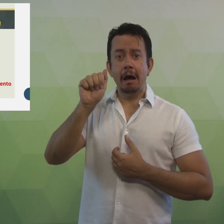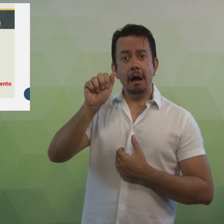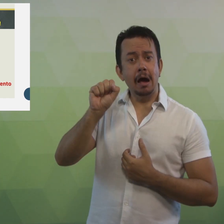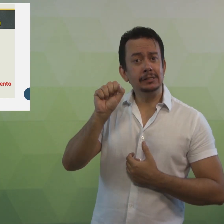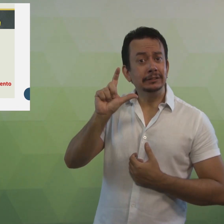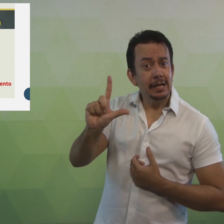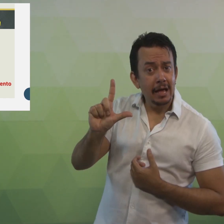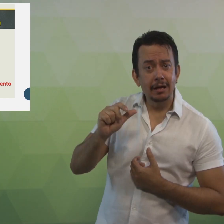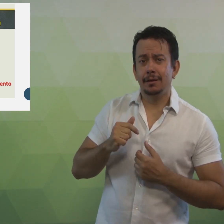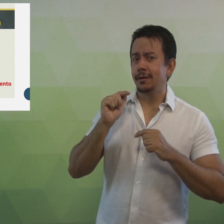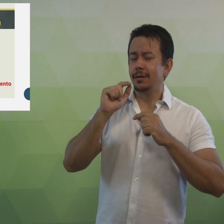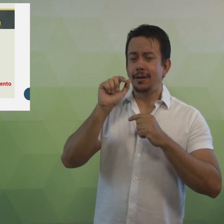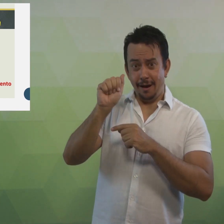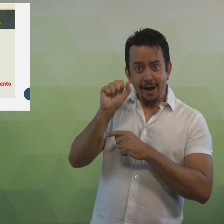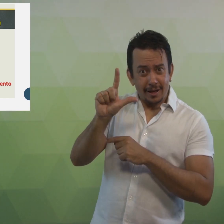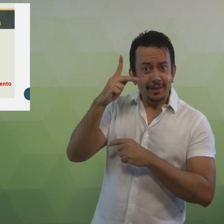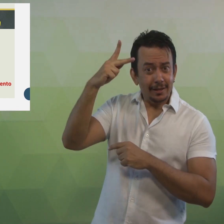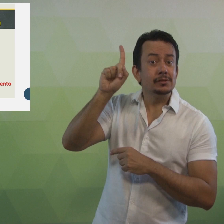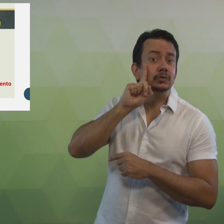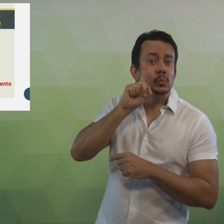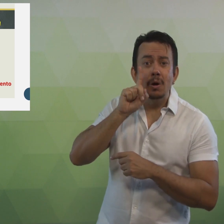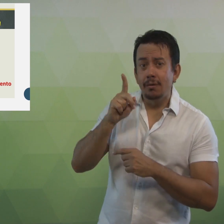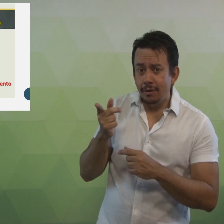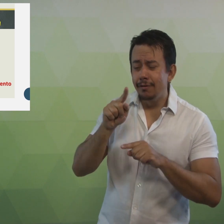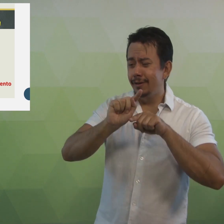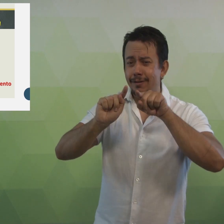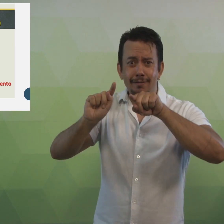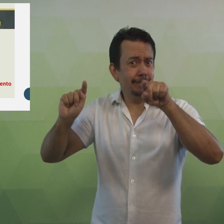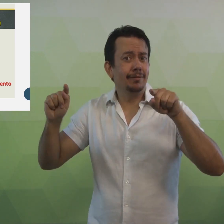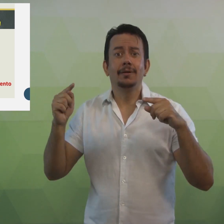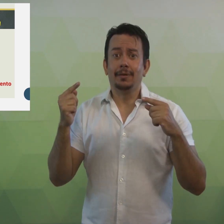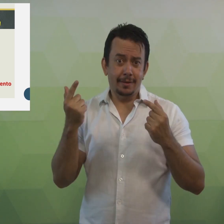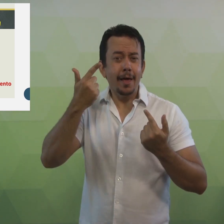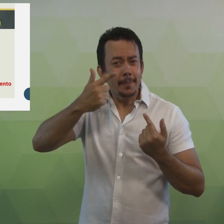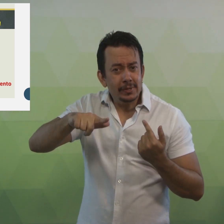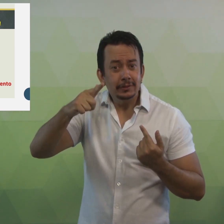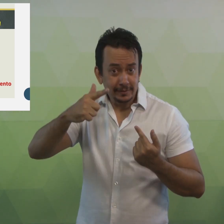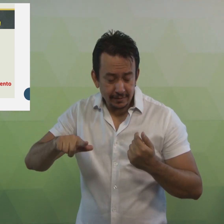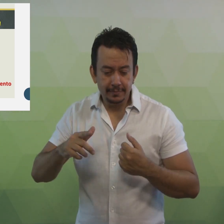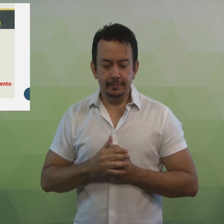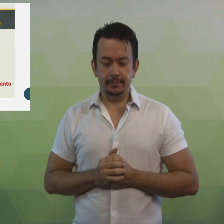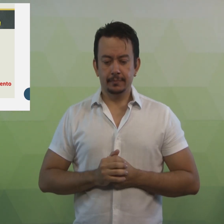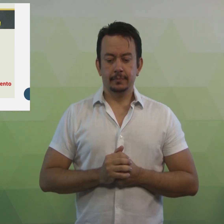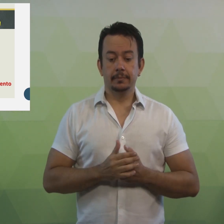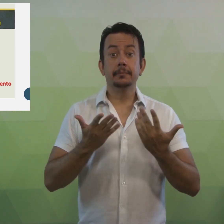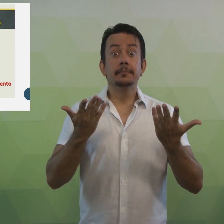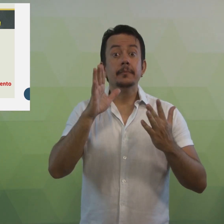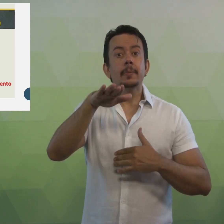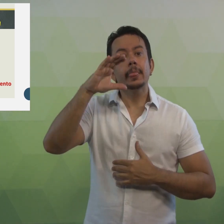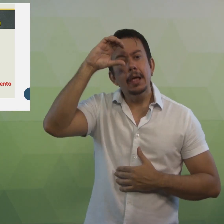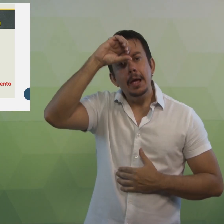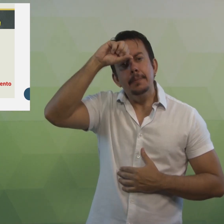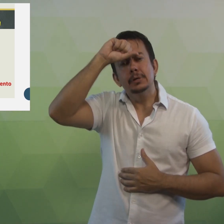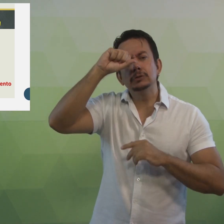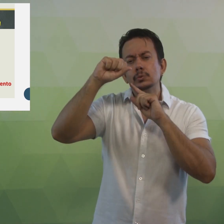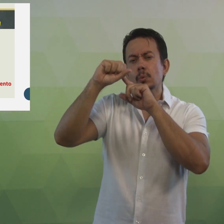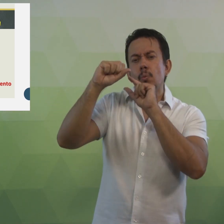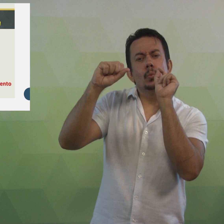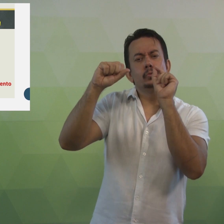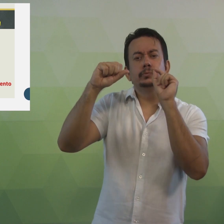quanto na língua estrangeira, tá bom? Em vários países é a mesma questão, tanto aprendendo o português